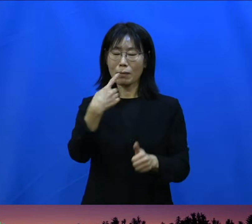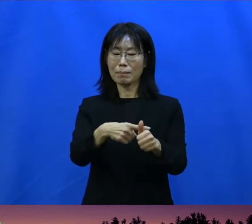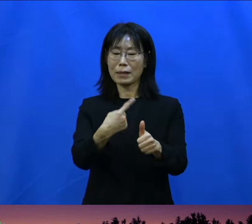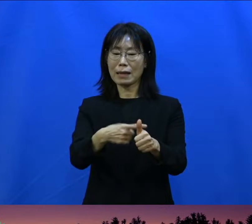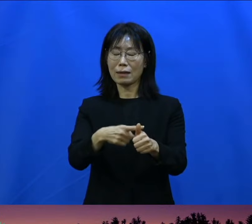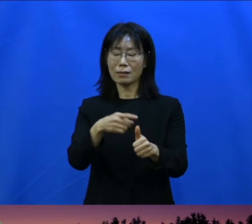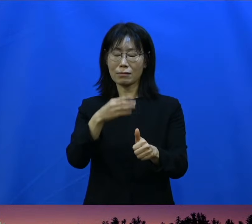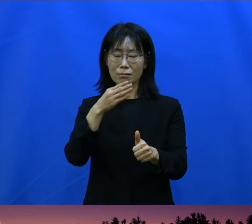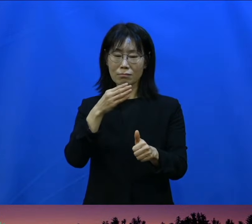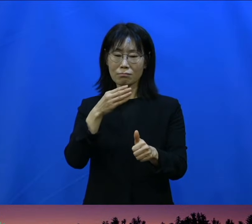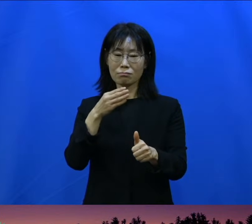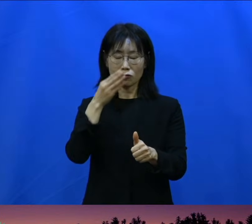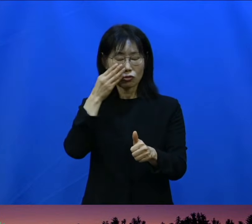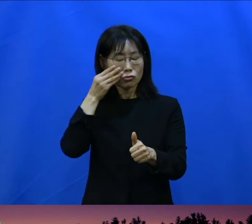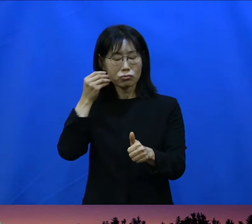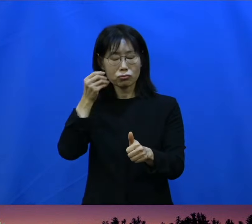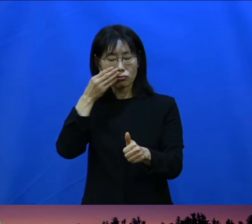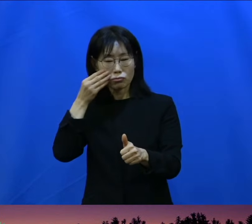거짓말은 그냥